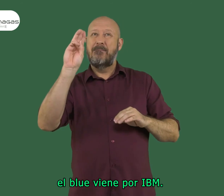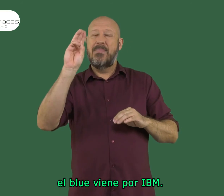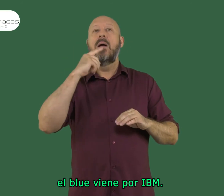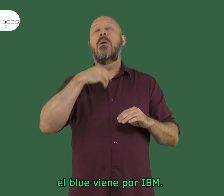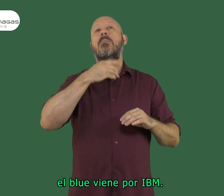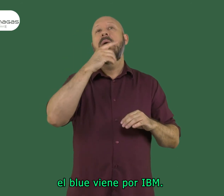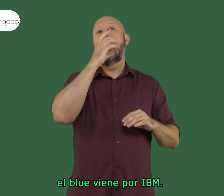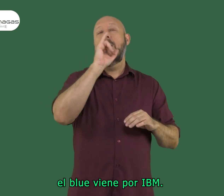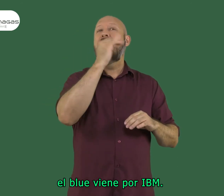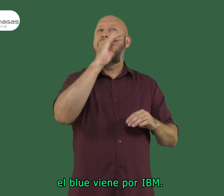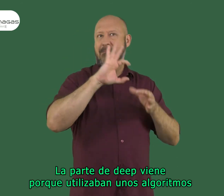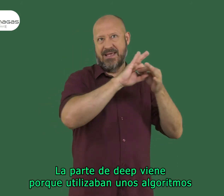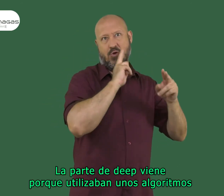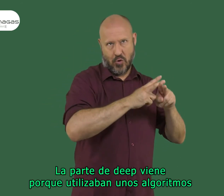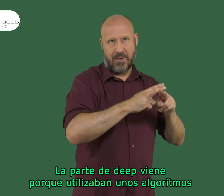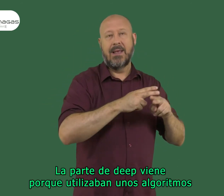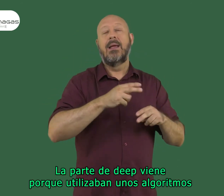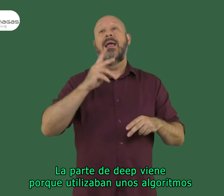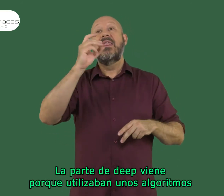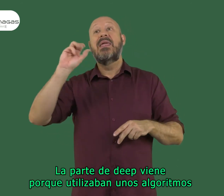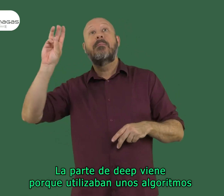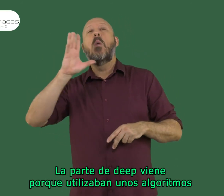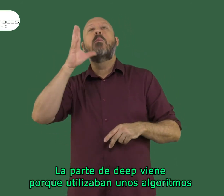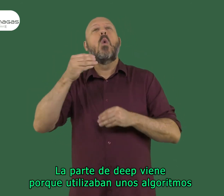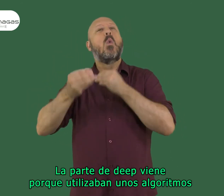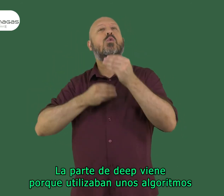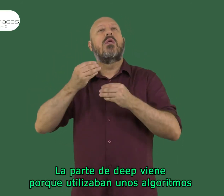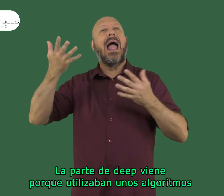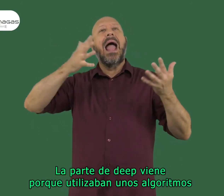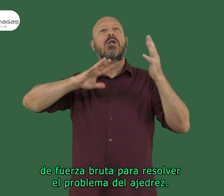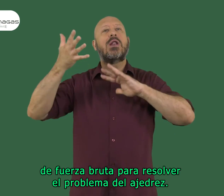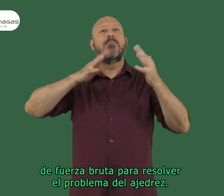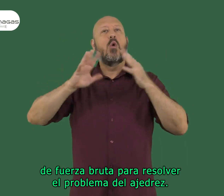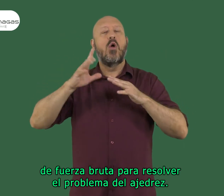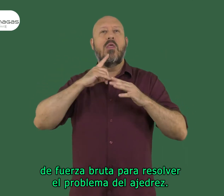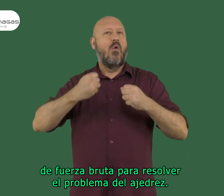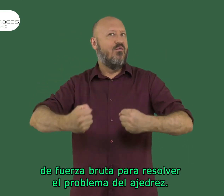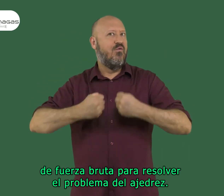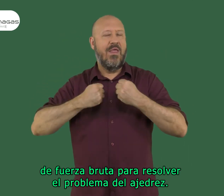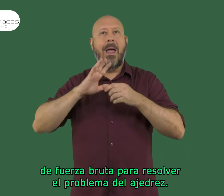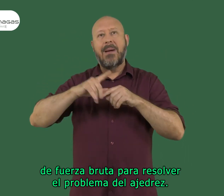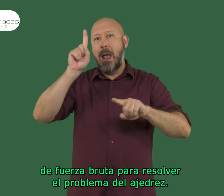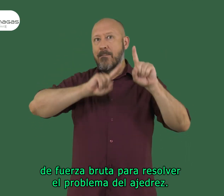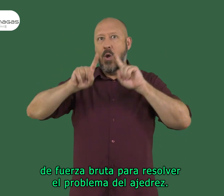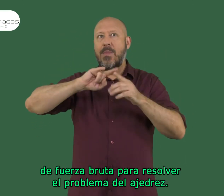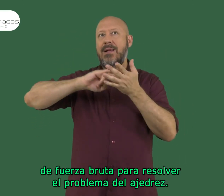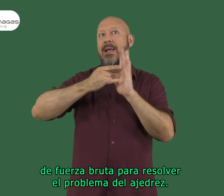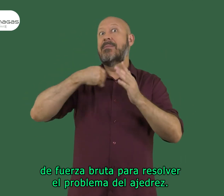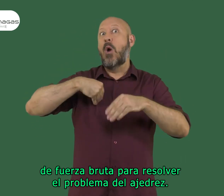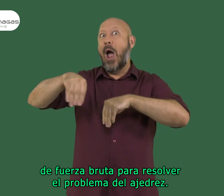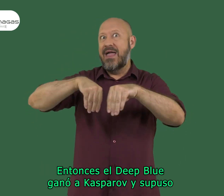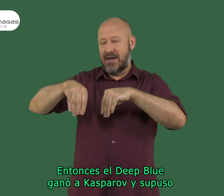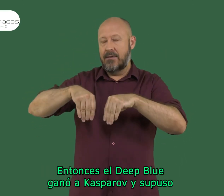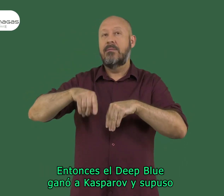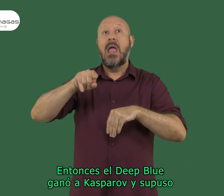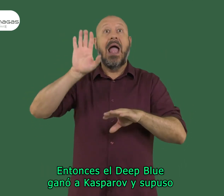que el Blue viene por IBM. La parte de Deep viene porque utilizaban unos algoritmos de fuerza bruta para resolver el problema del ajedrez.